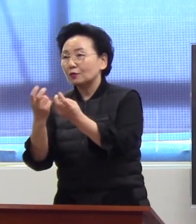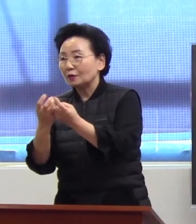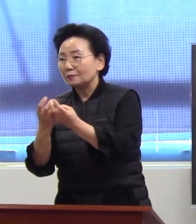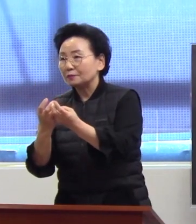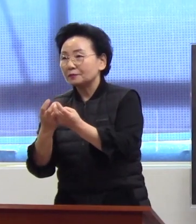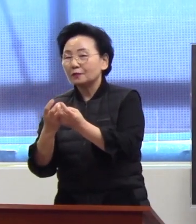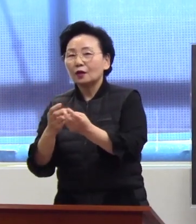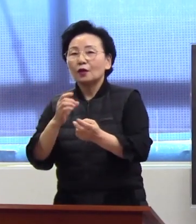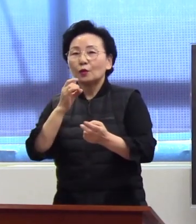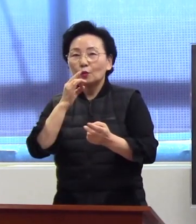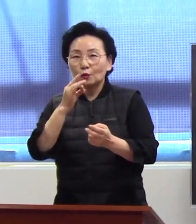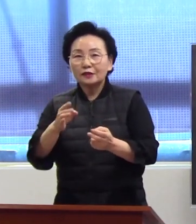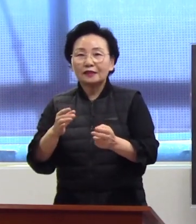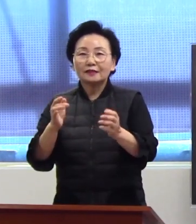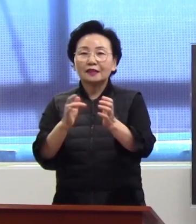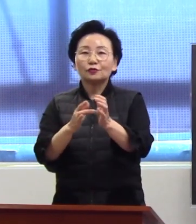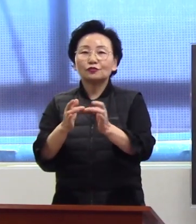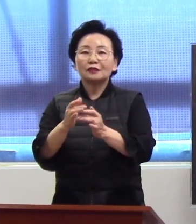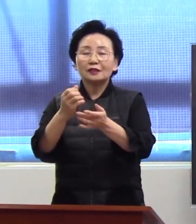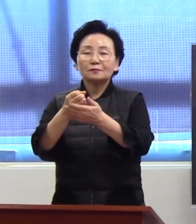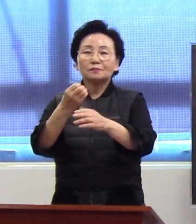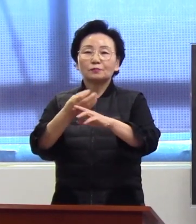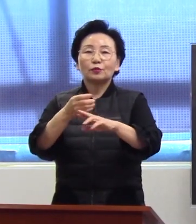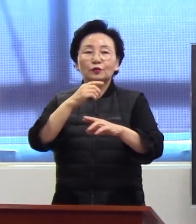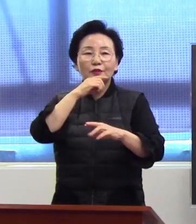방법. 오직 예수님 보혈.